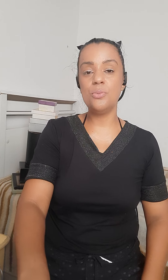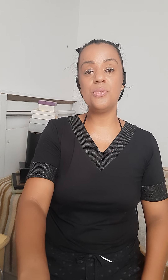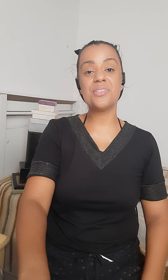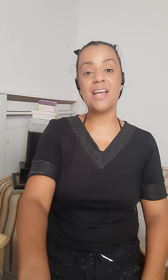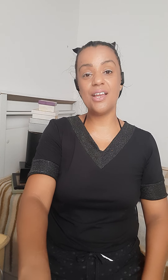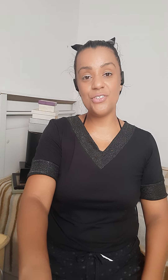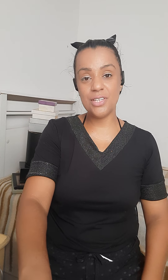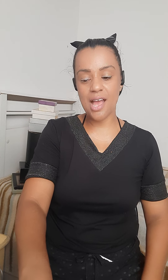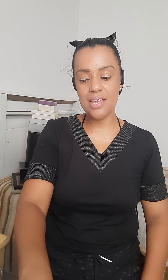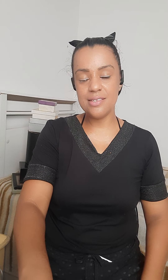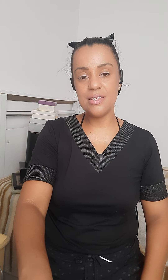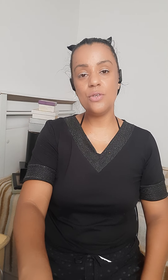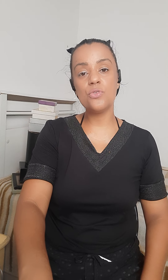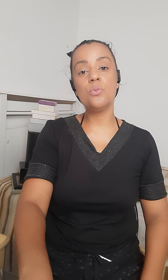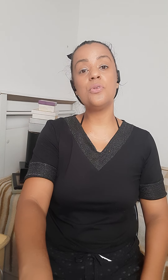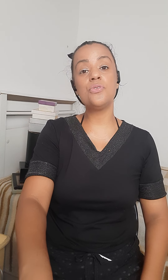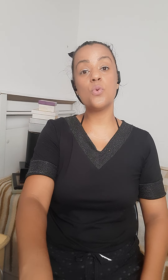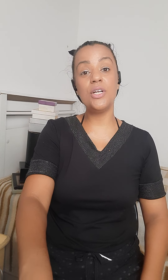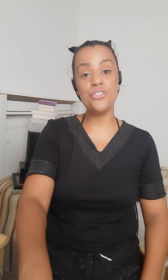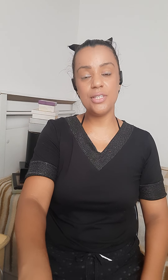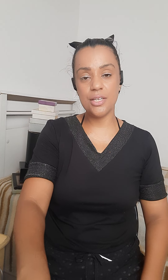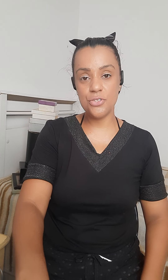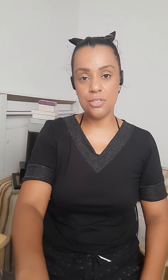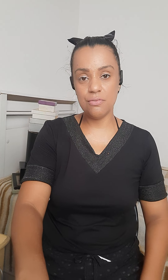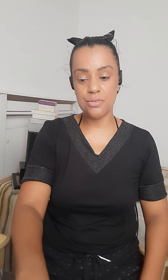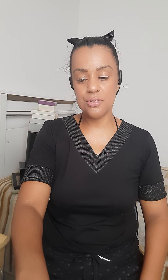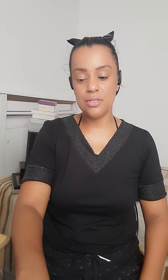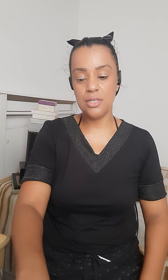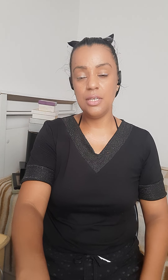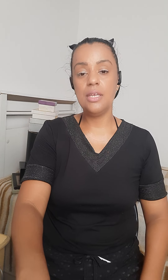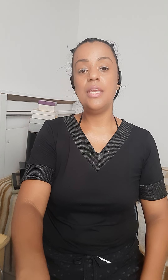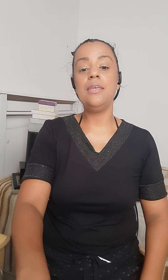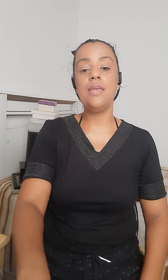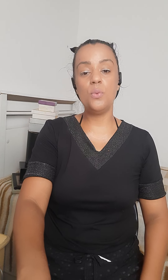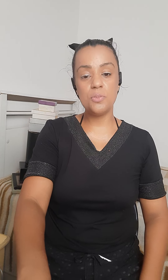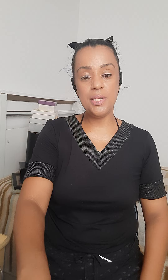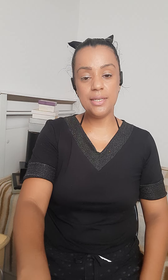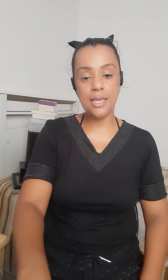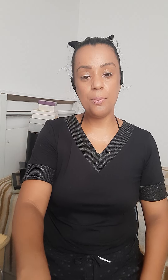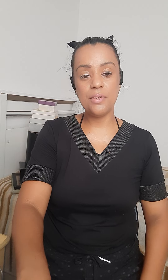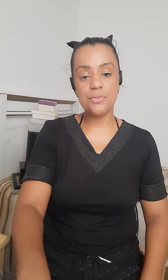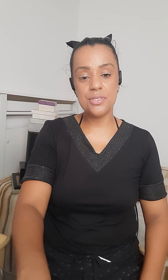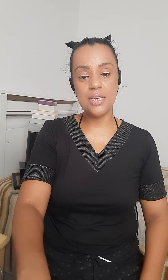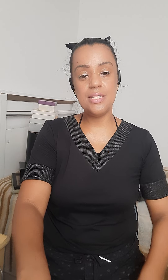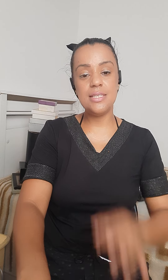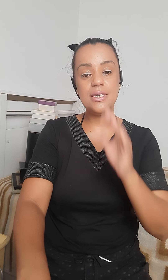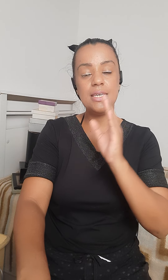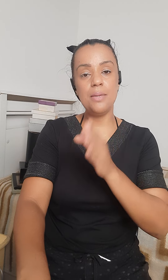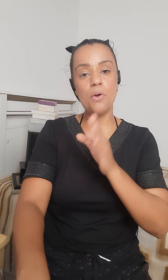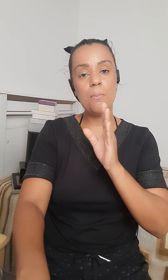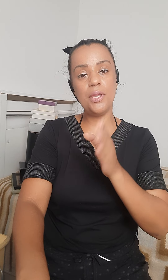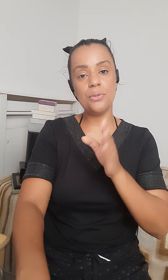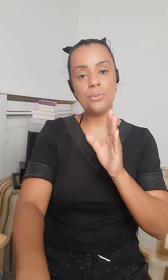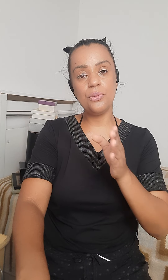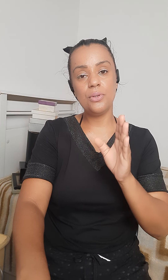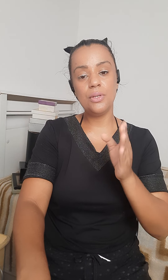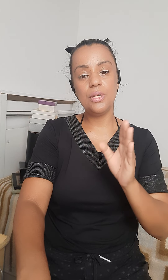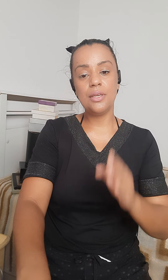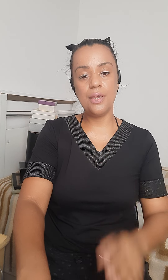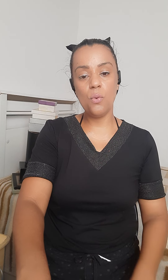números cardinais e os números quantitativos. E eu expliquei para vocês em que momento que eu